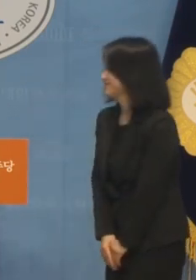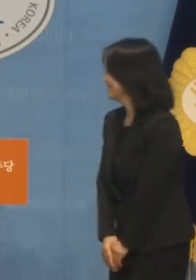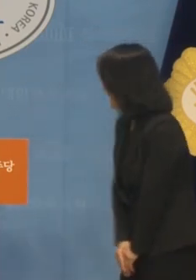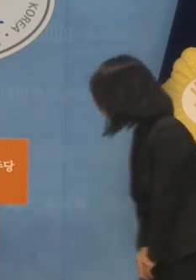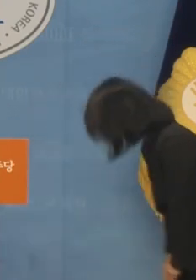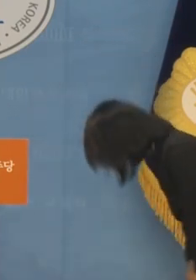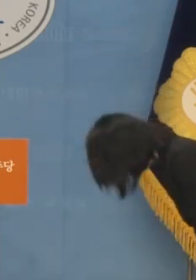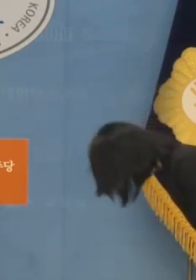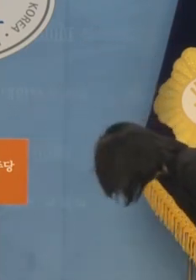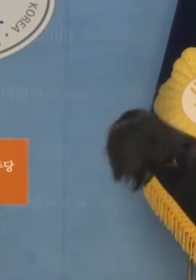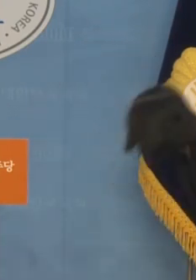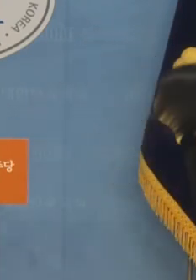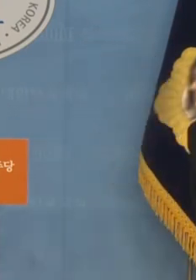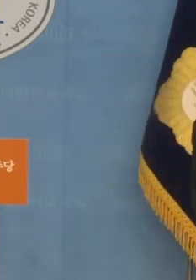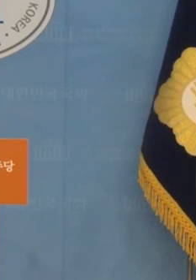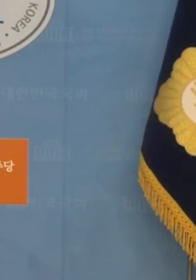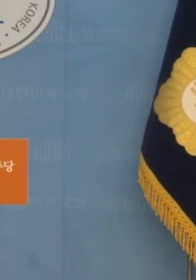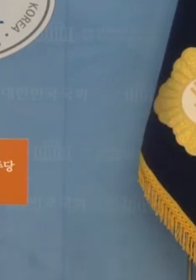수고하셨습니다. 고맙습니다.